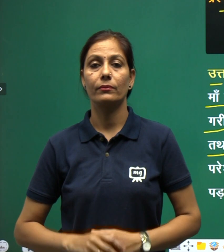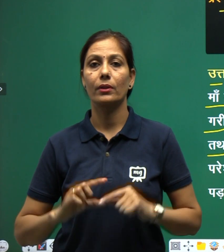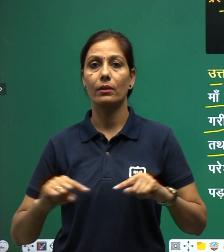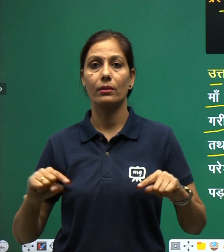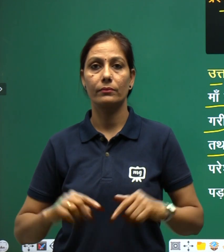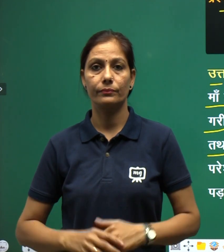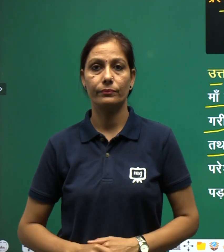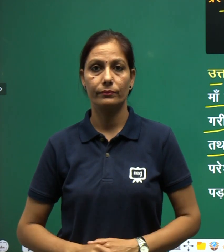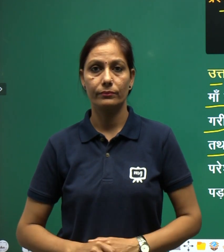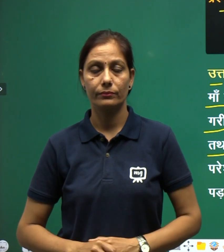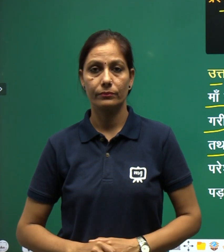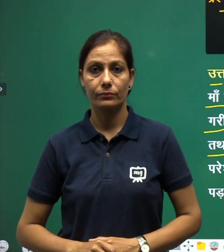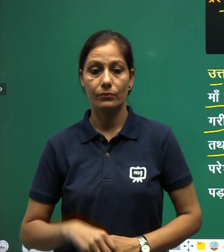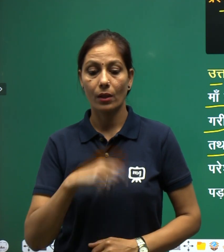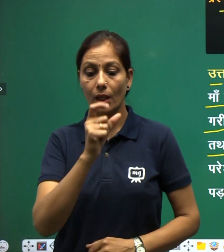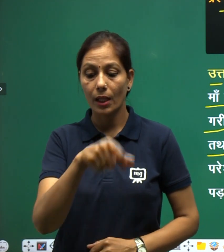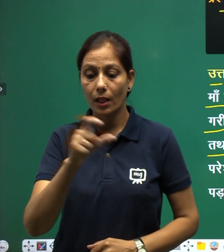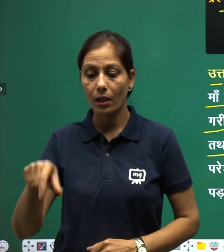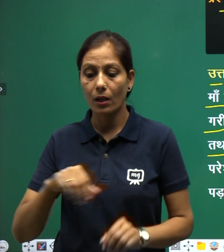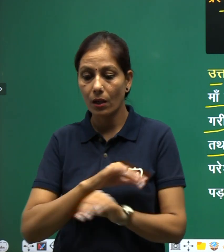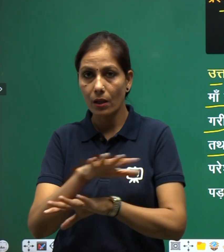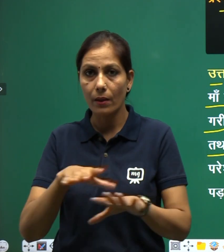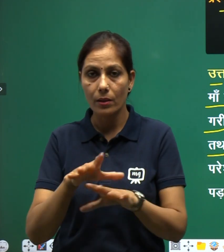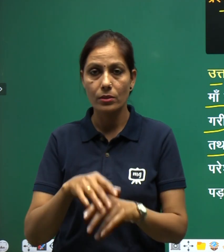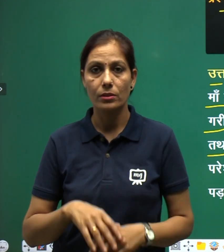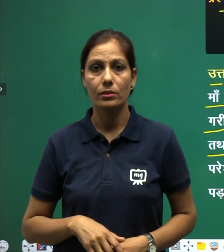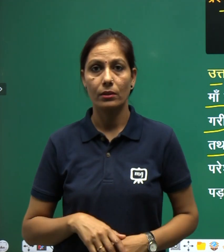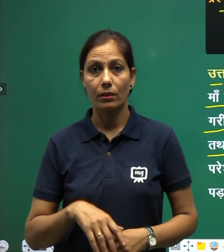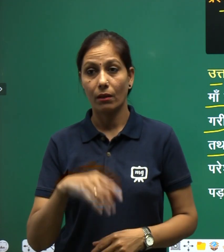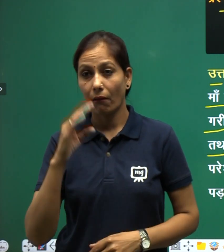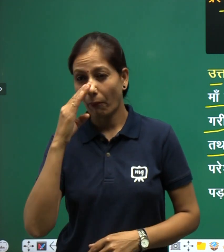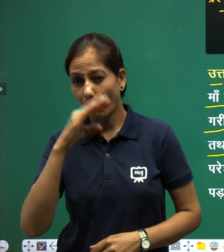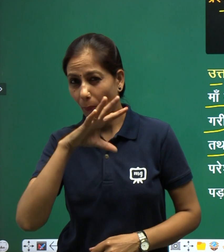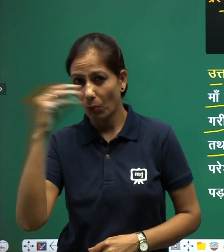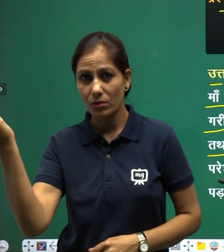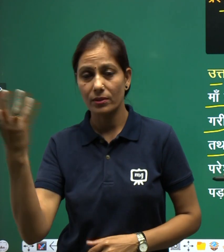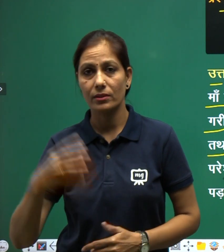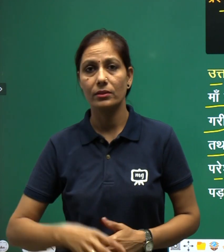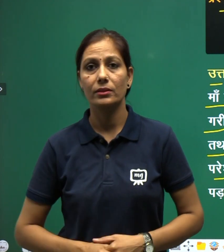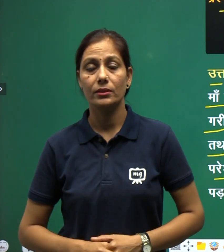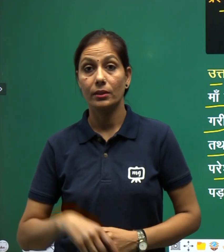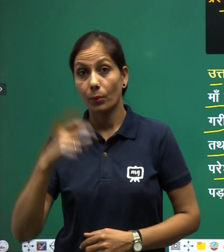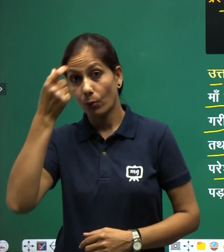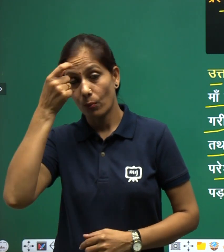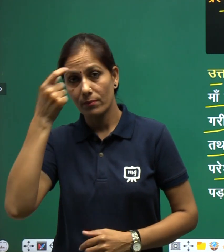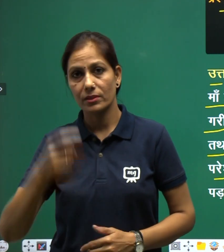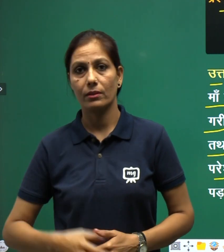तथा समाज से उपेक्षा जैसी परेशानियों का